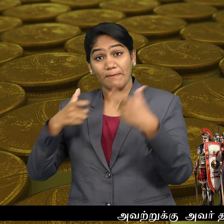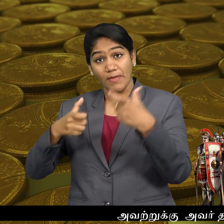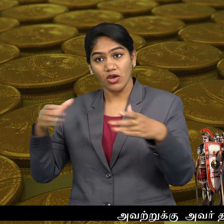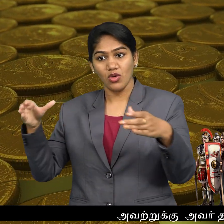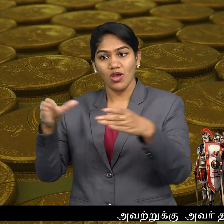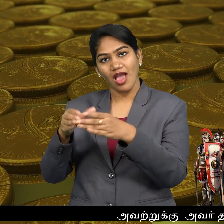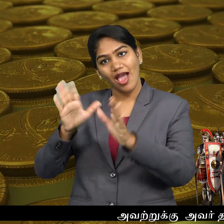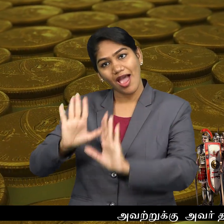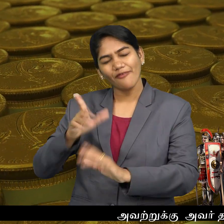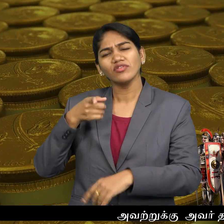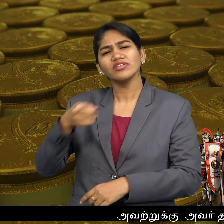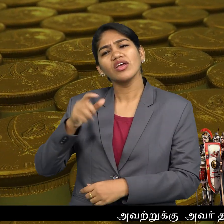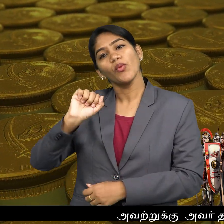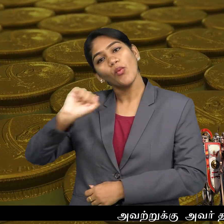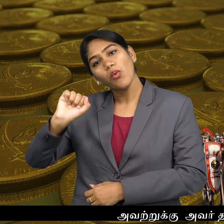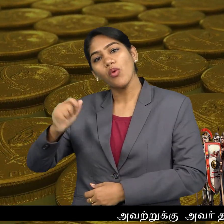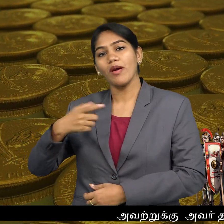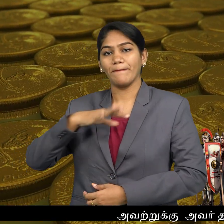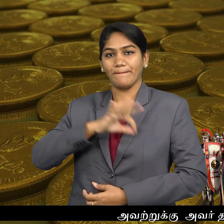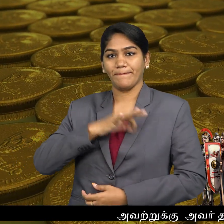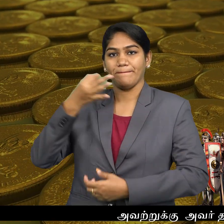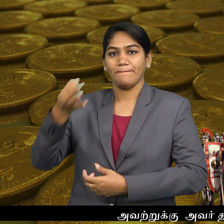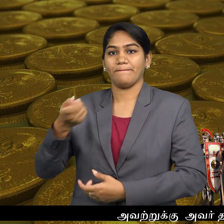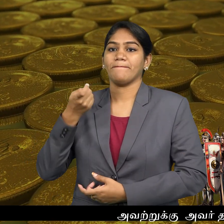அவற்றுக்கு அவர் தனியாக செலுத்துகிறார்.